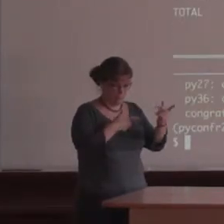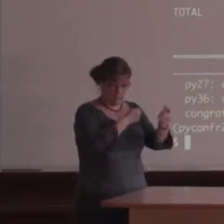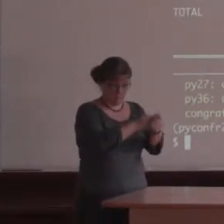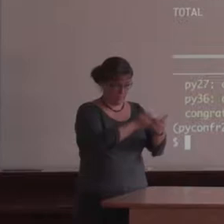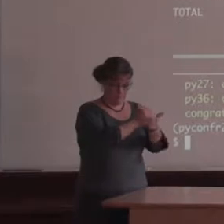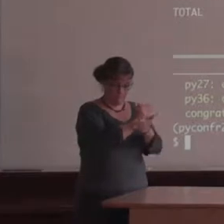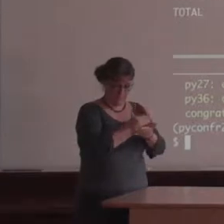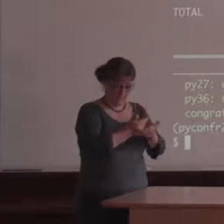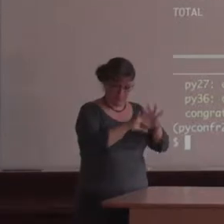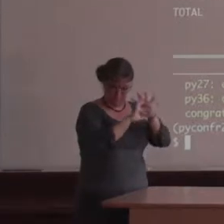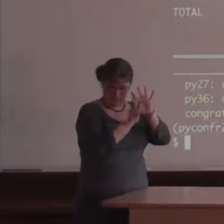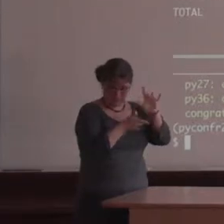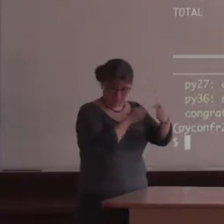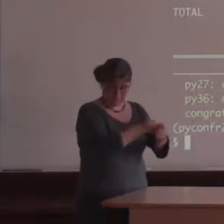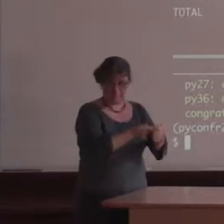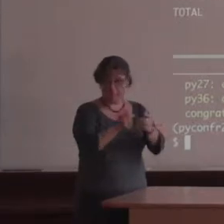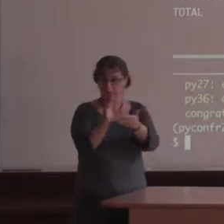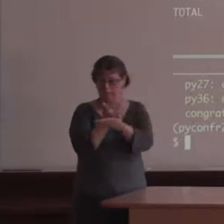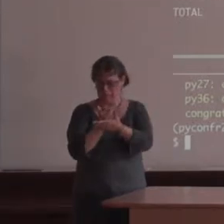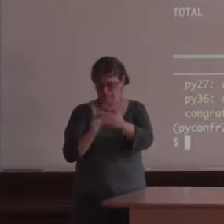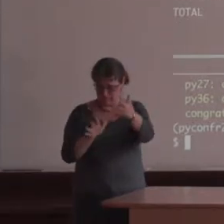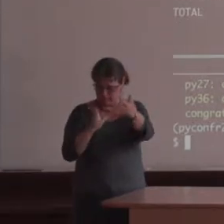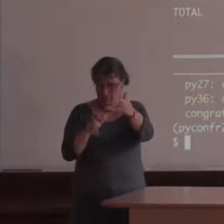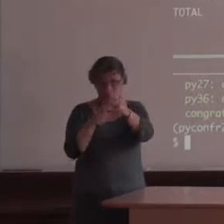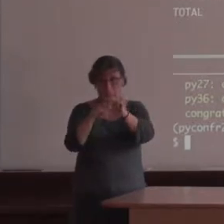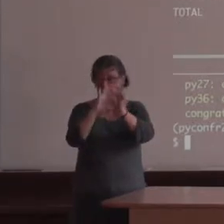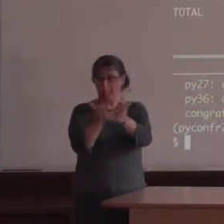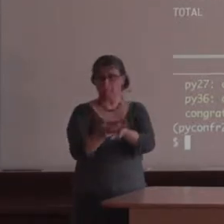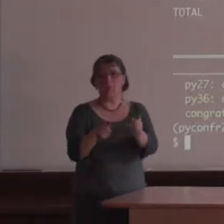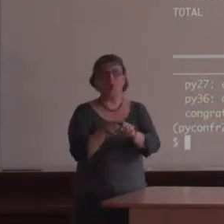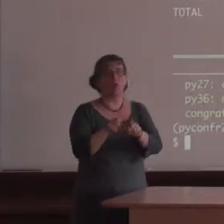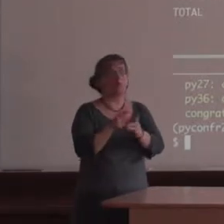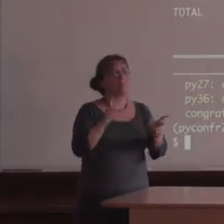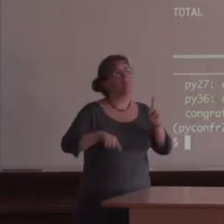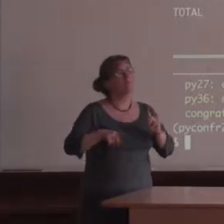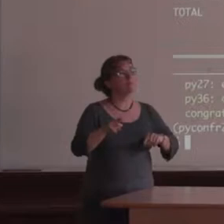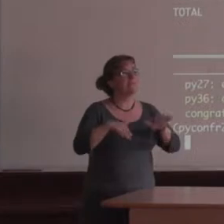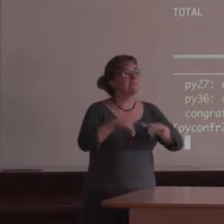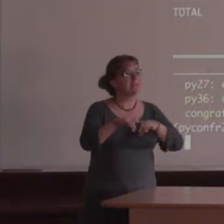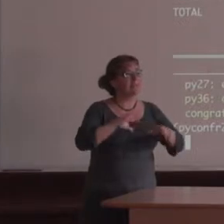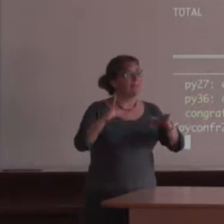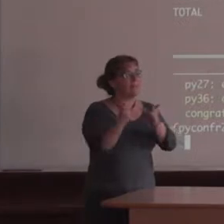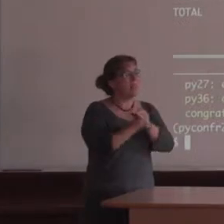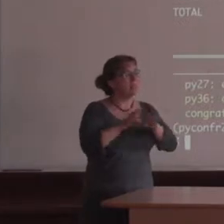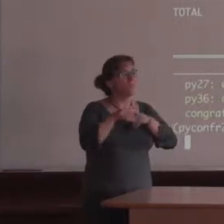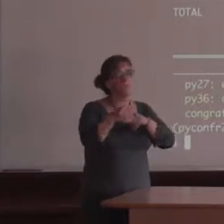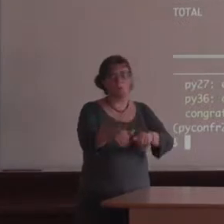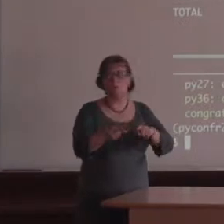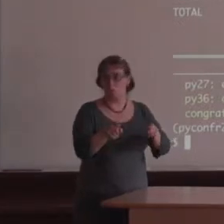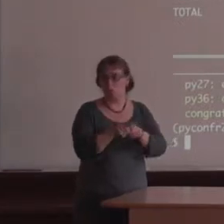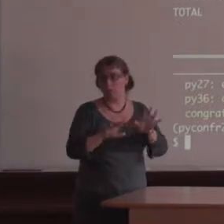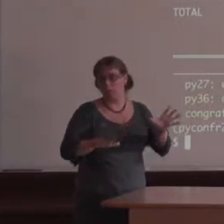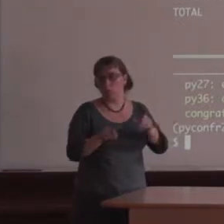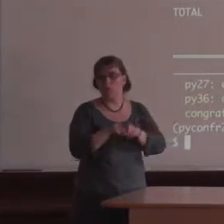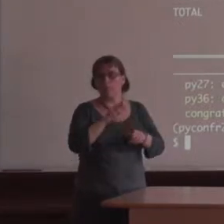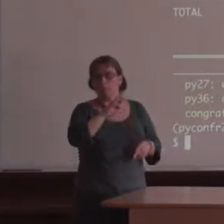spécifiées. Donc ça ressemble un petit peu à ce qu'on mettrait dans une config pour Travis ou un système d'intégration continue comme ça, mais c'est pour faire tourner sur sa